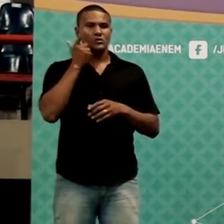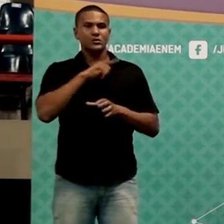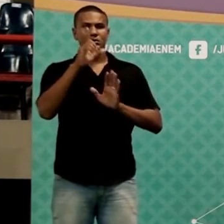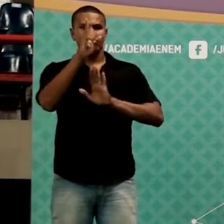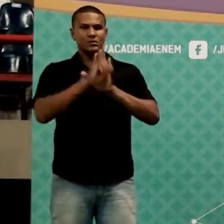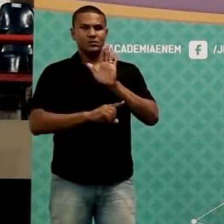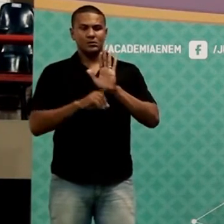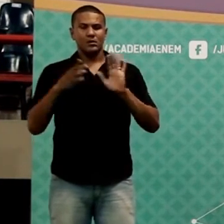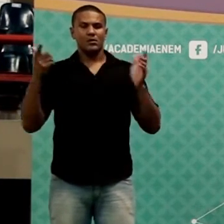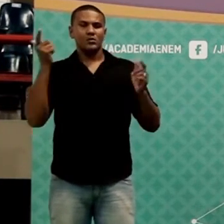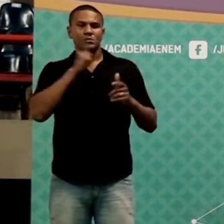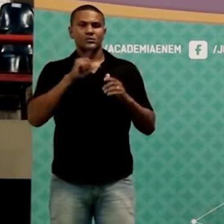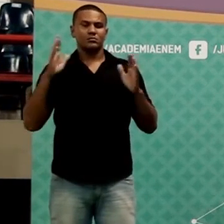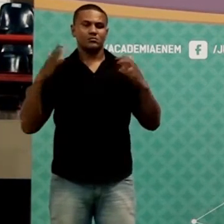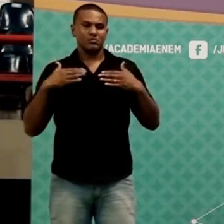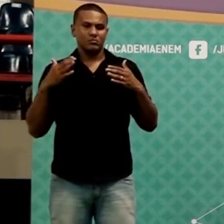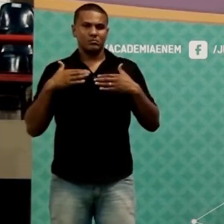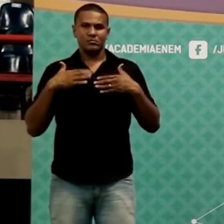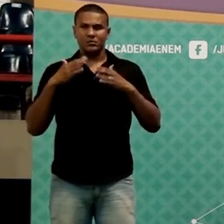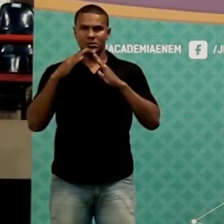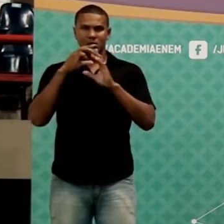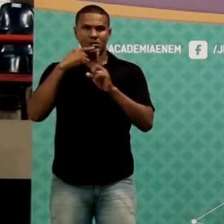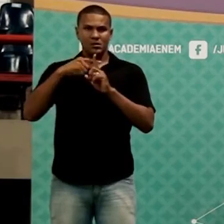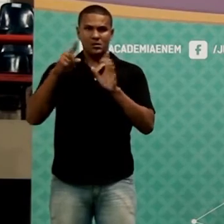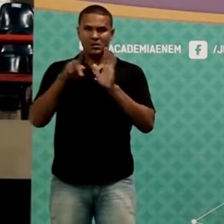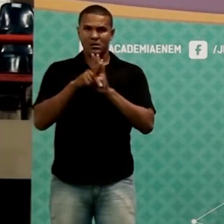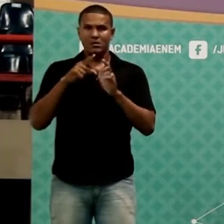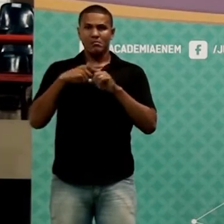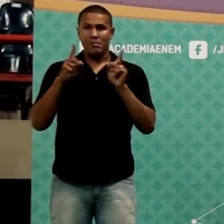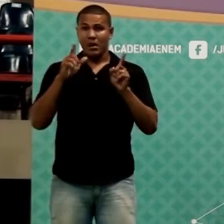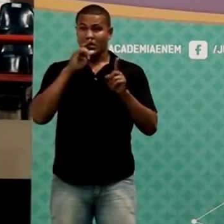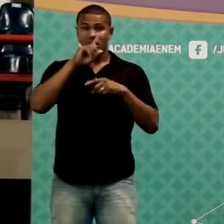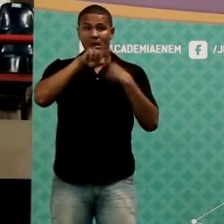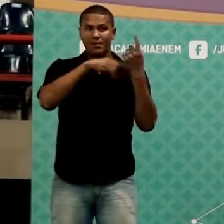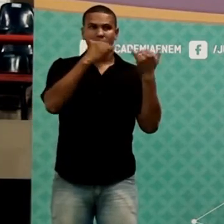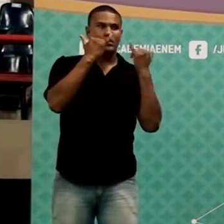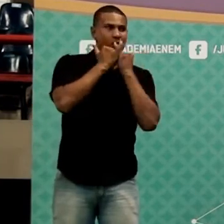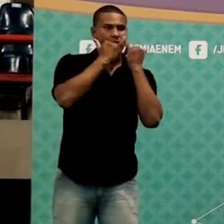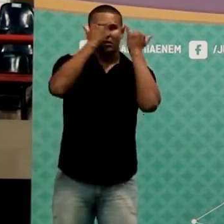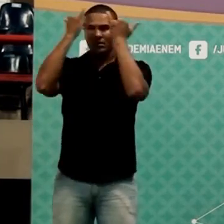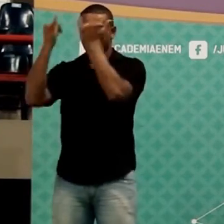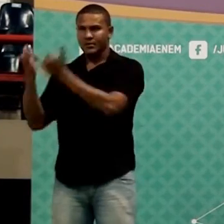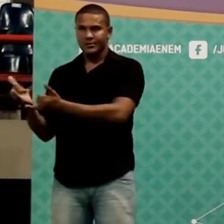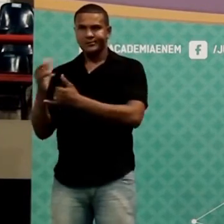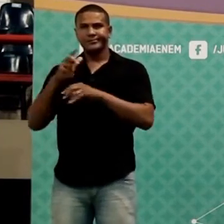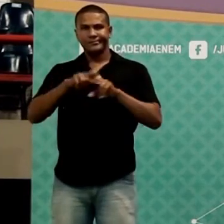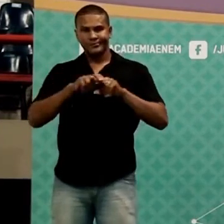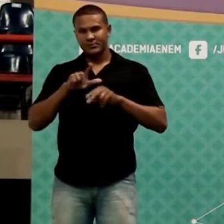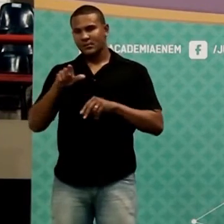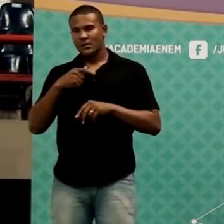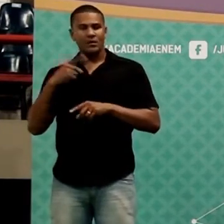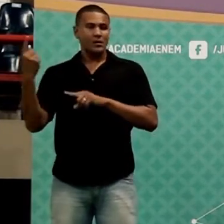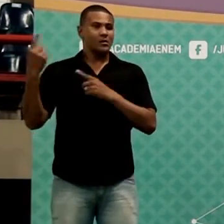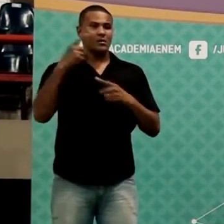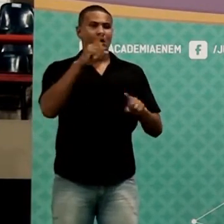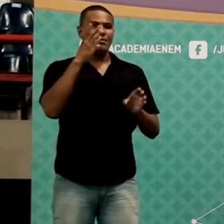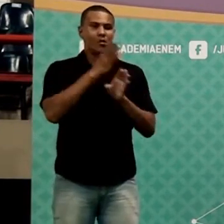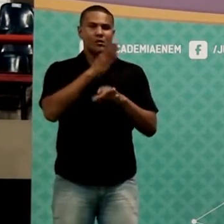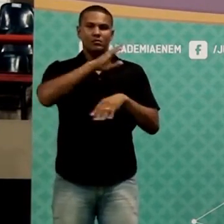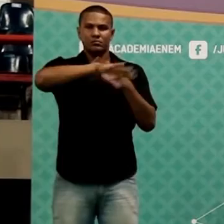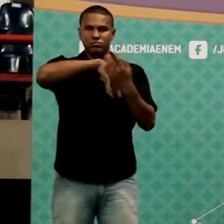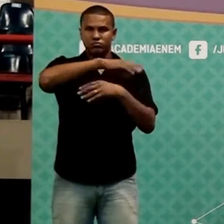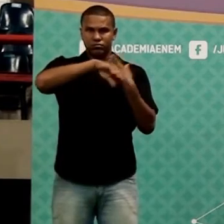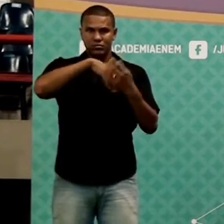ter a igreja dele. Lutero foi excomungado, mas depois a igreja deu perdão a ele, porque ele combateu o anabatismo.